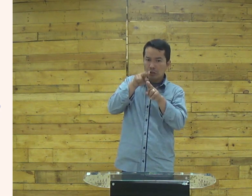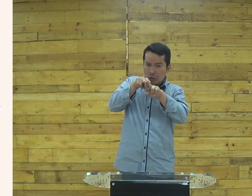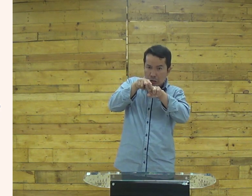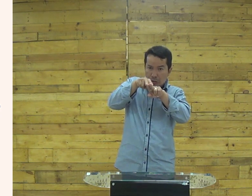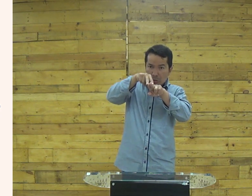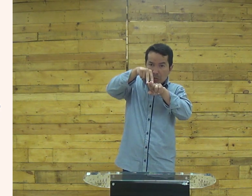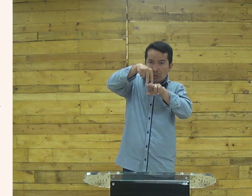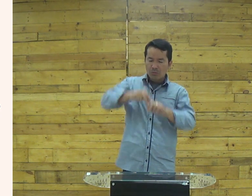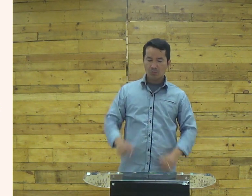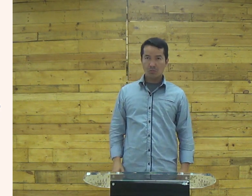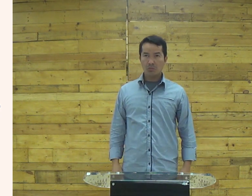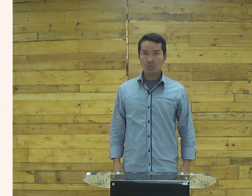ao despertar,